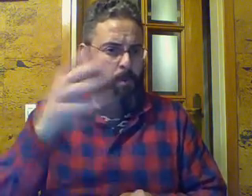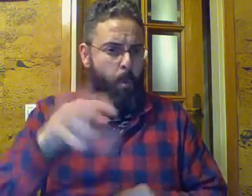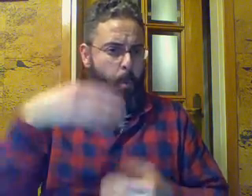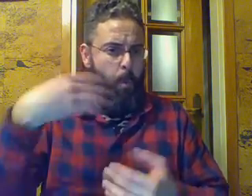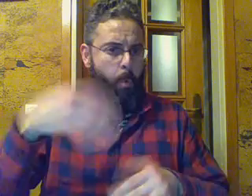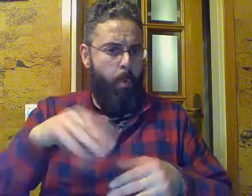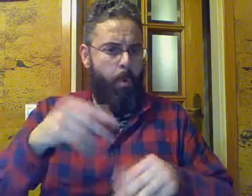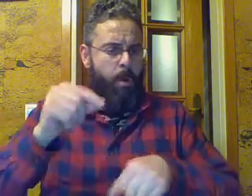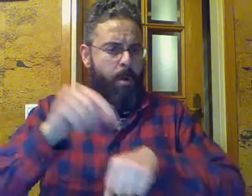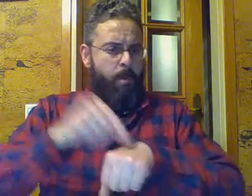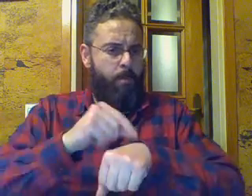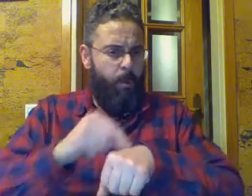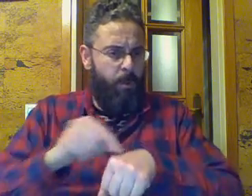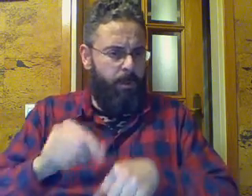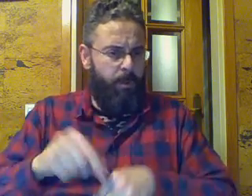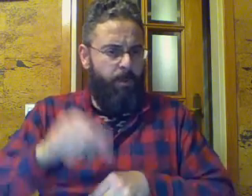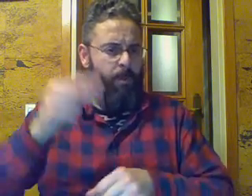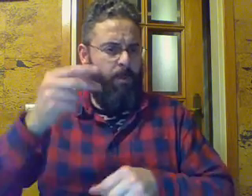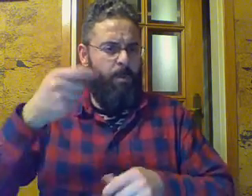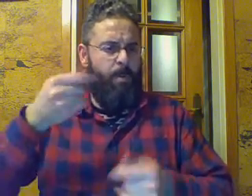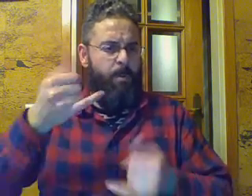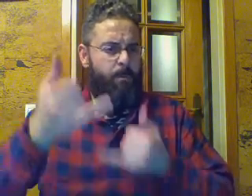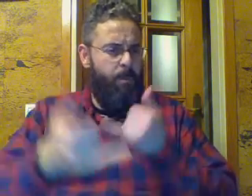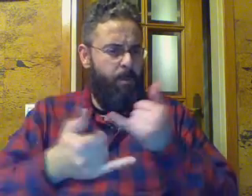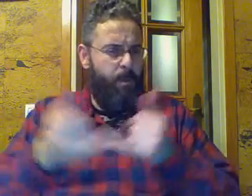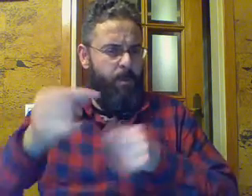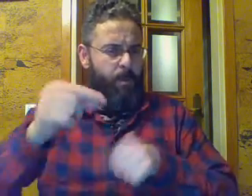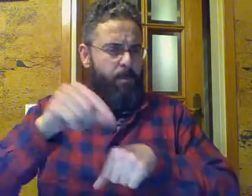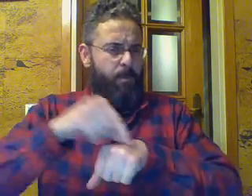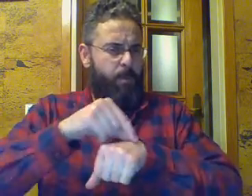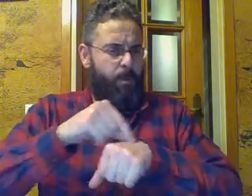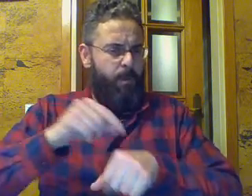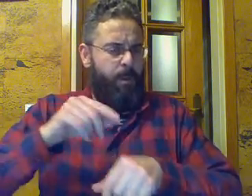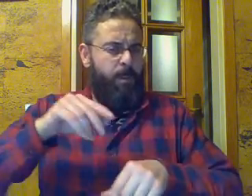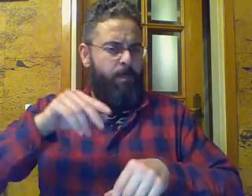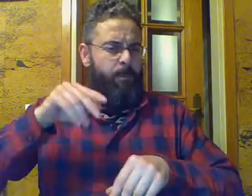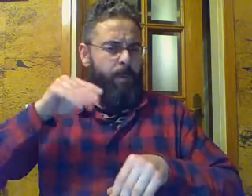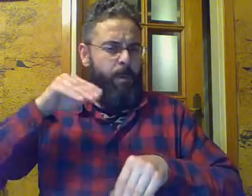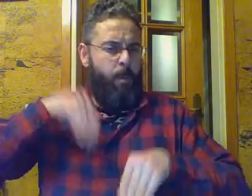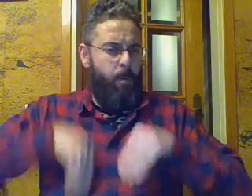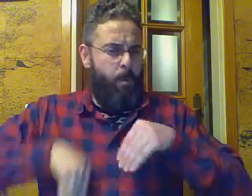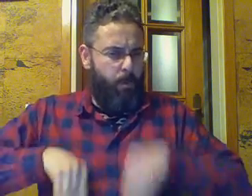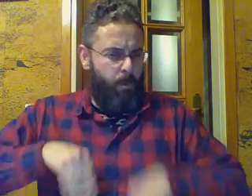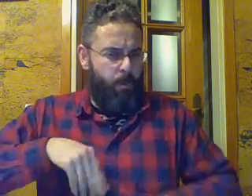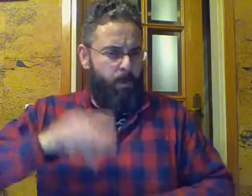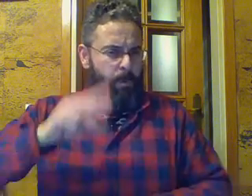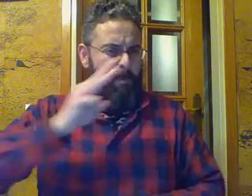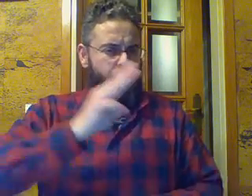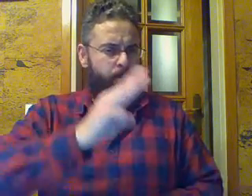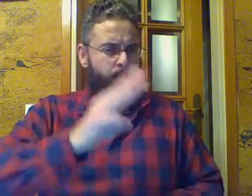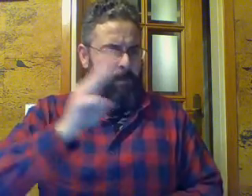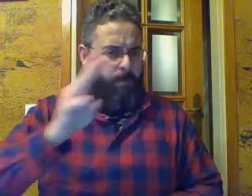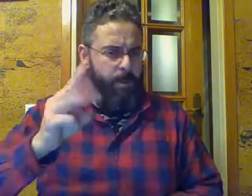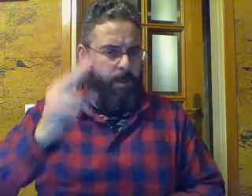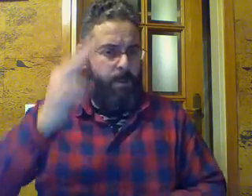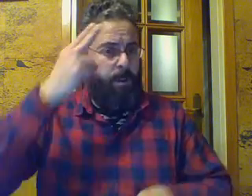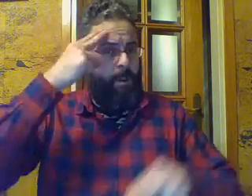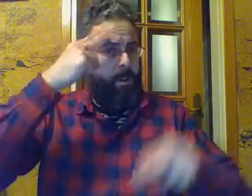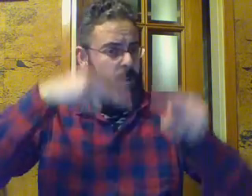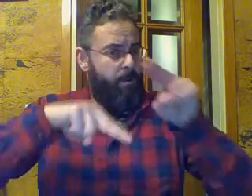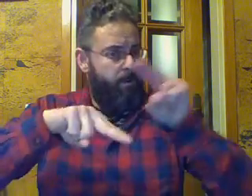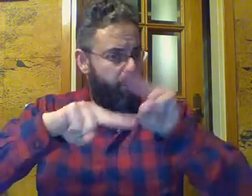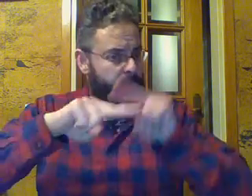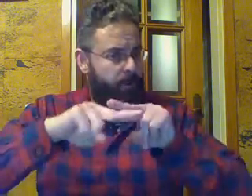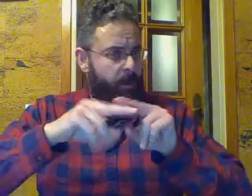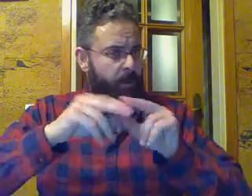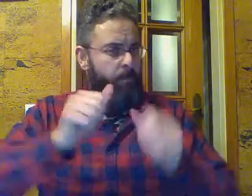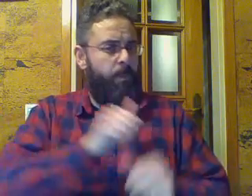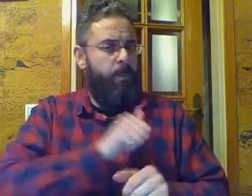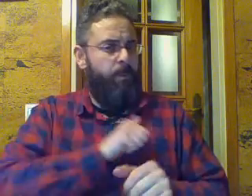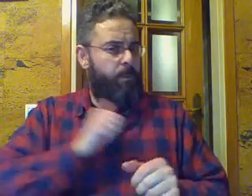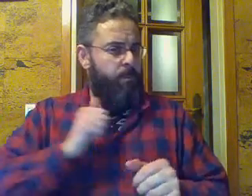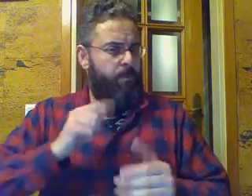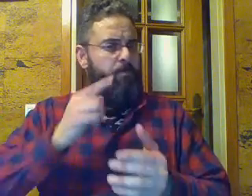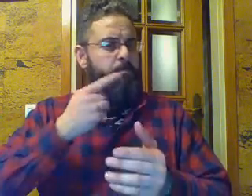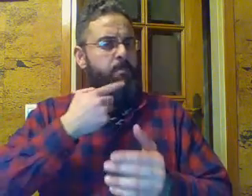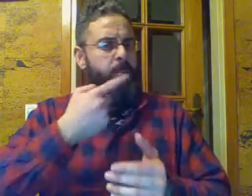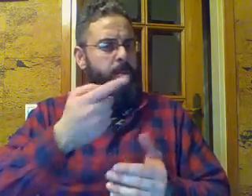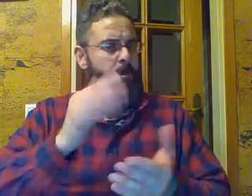Estaba la jugada. José Luis Mendilibar con su segundo con Iñaki Bea. Mendilibar que de momento no está